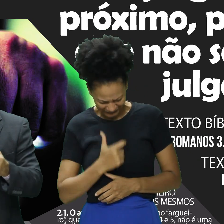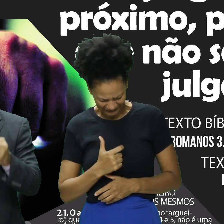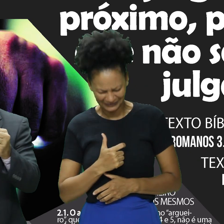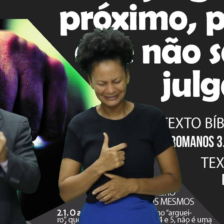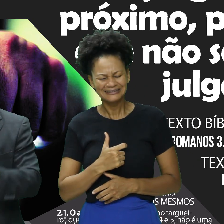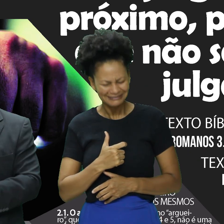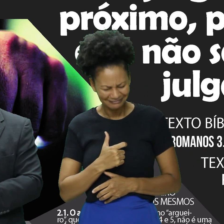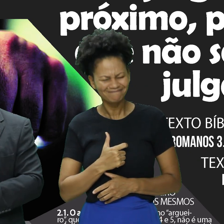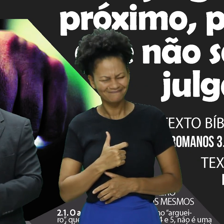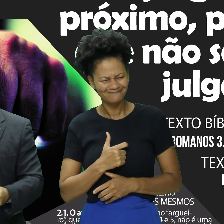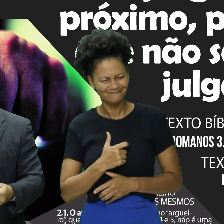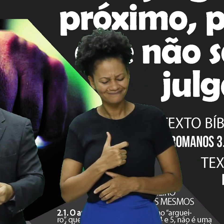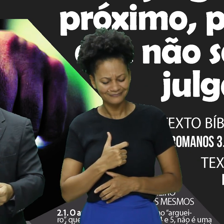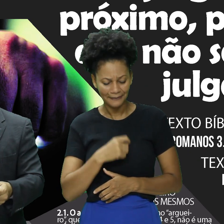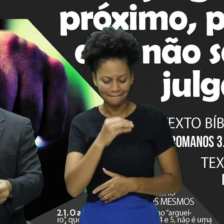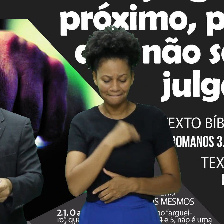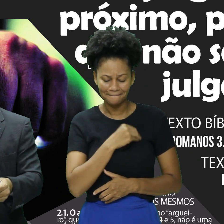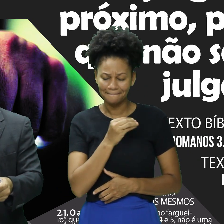pecadores diante de Deus.